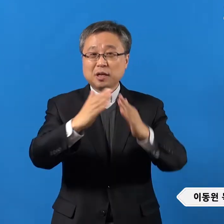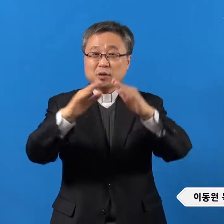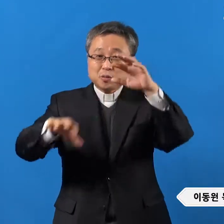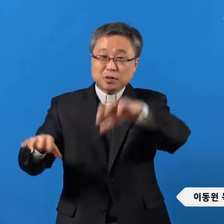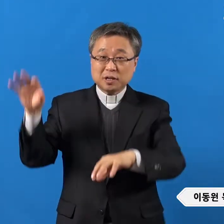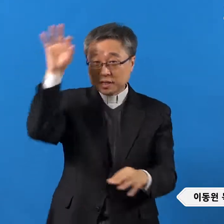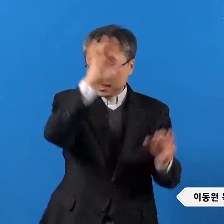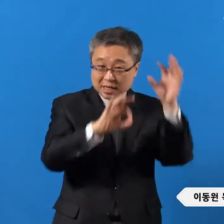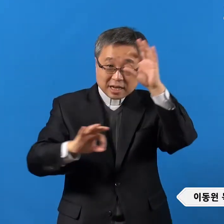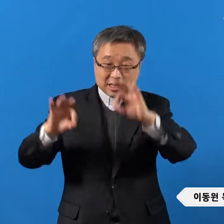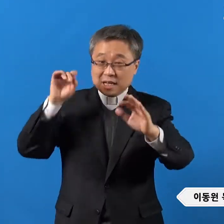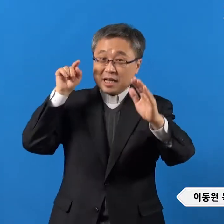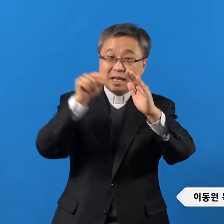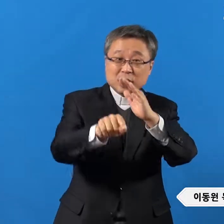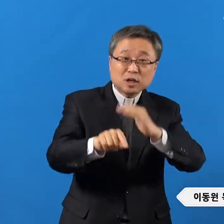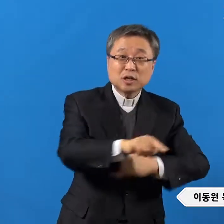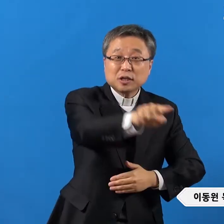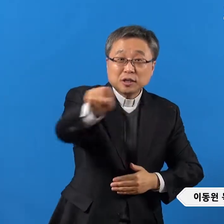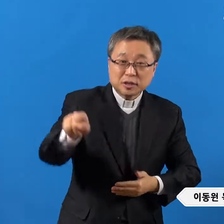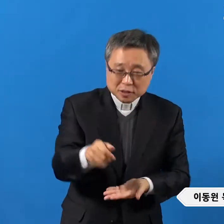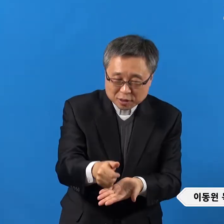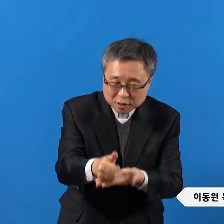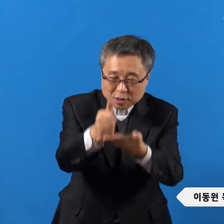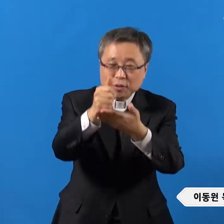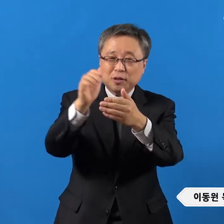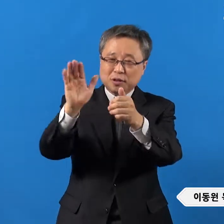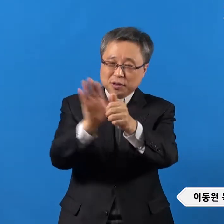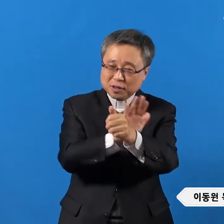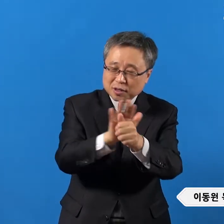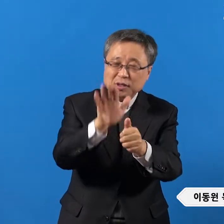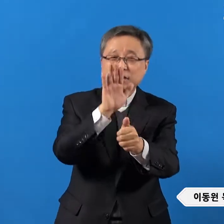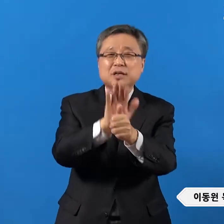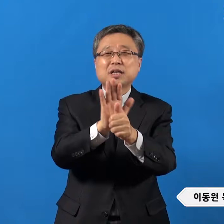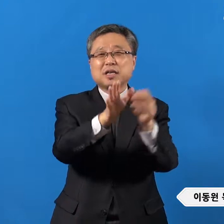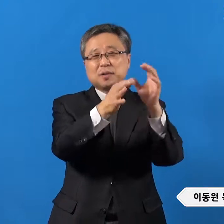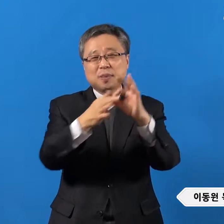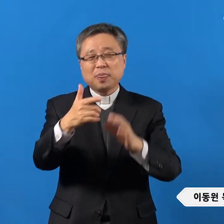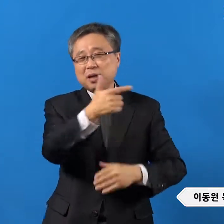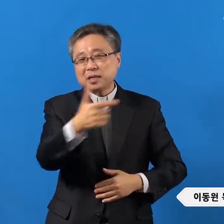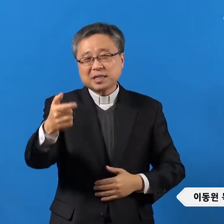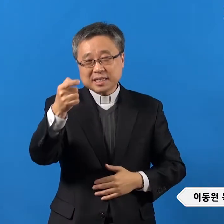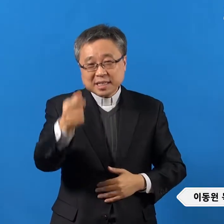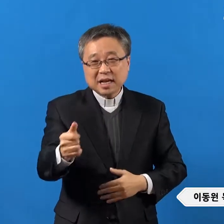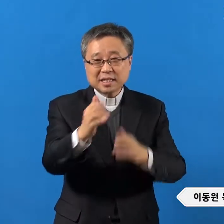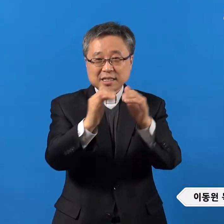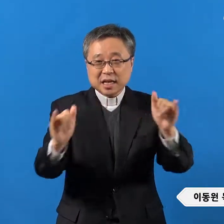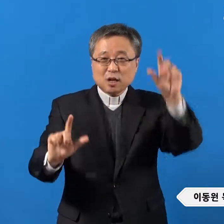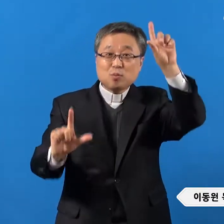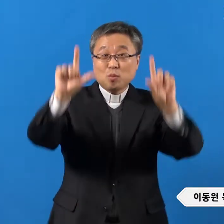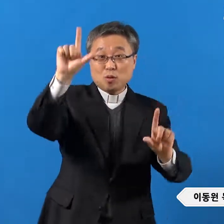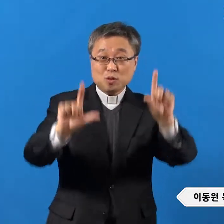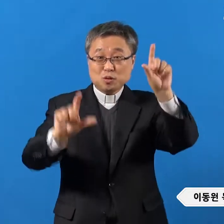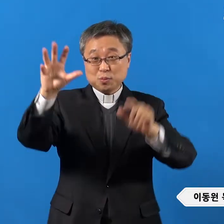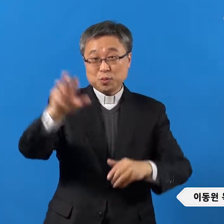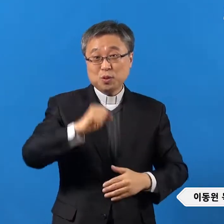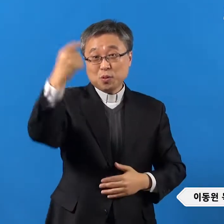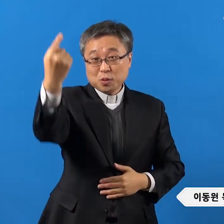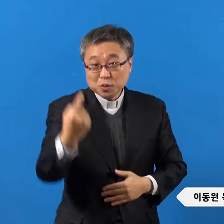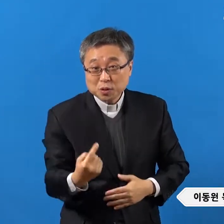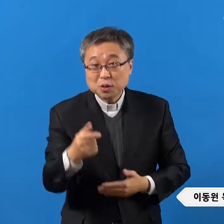그들을 섬기고 그들을 격려하면서 지극히 작은 자의 모습으로 오신 그분의 임재를 느껴보지